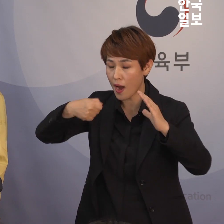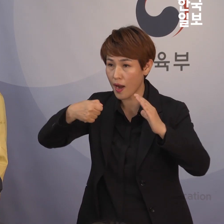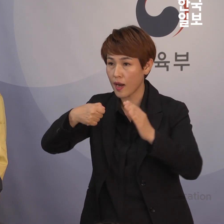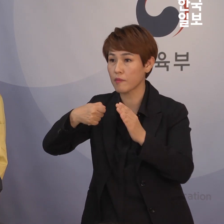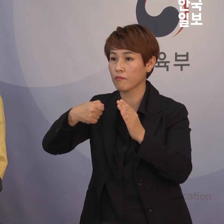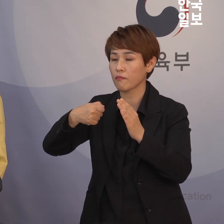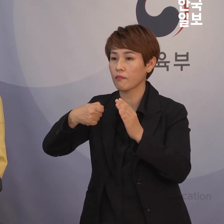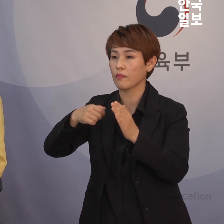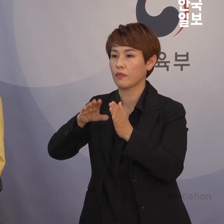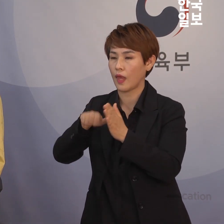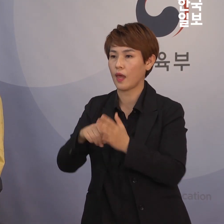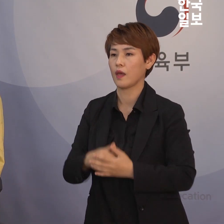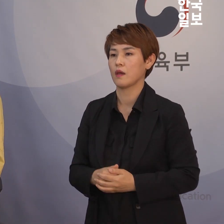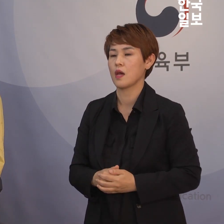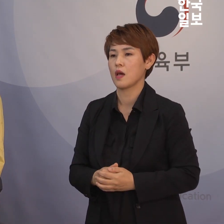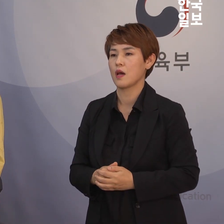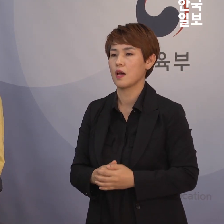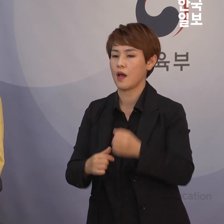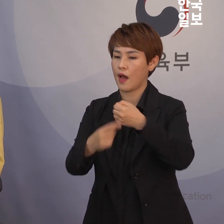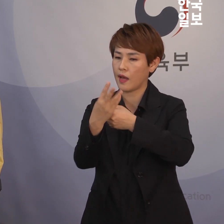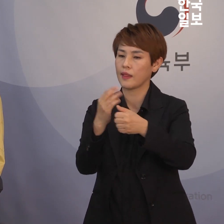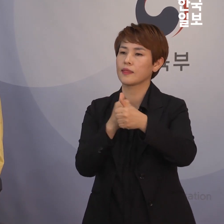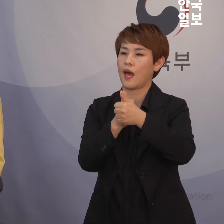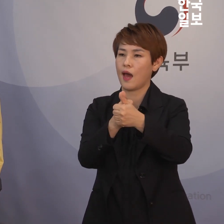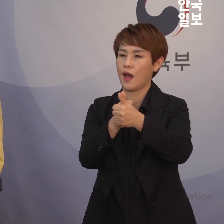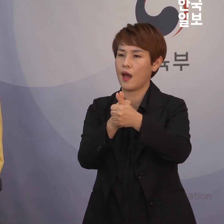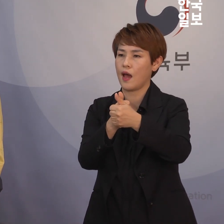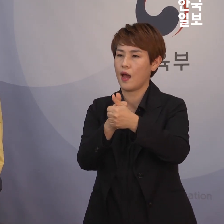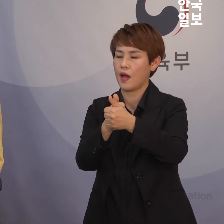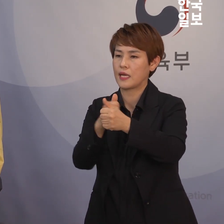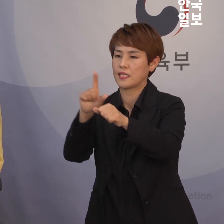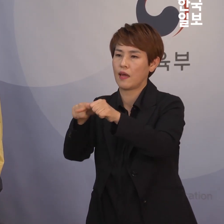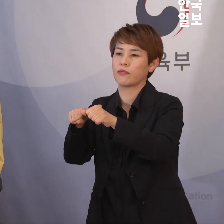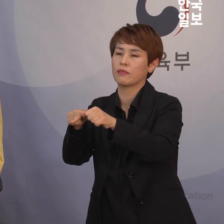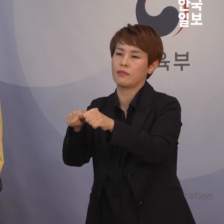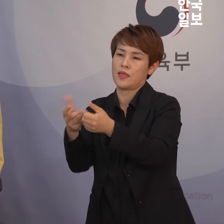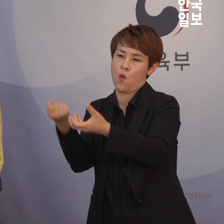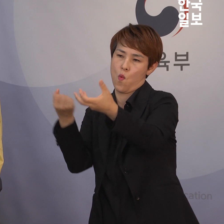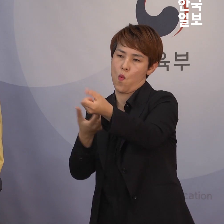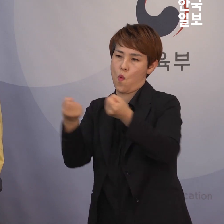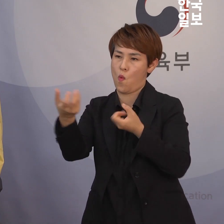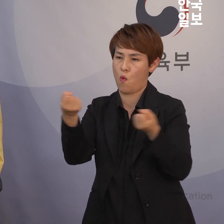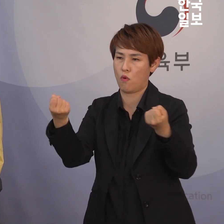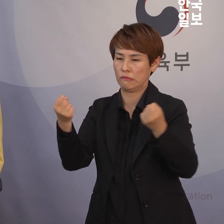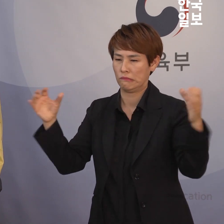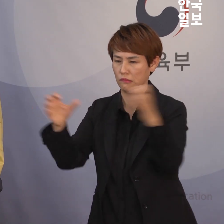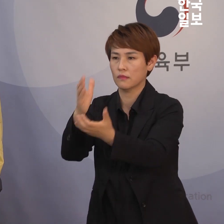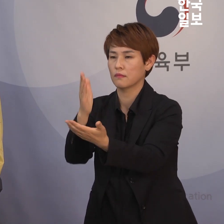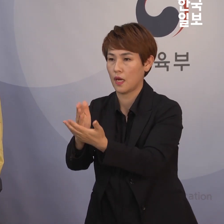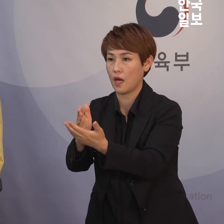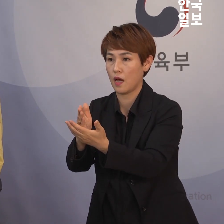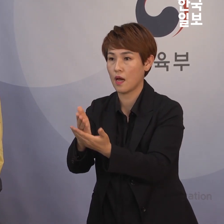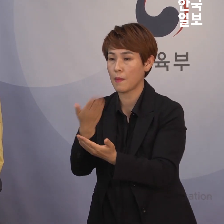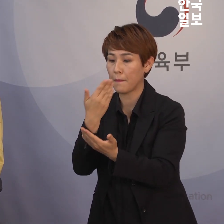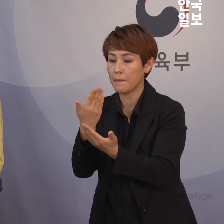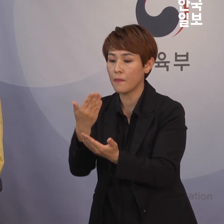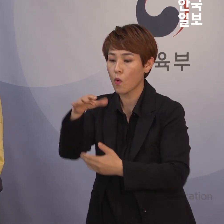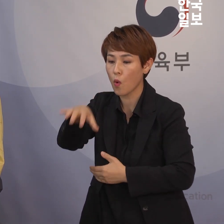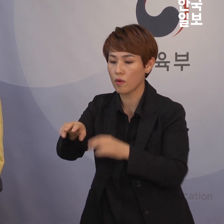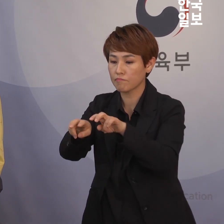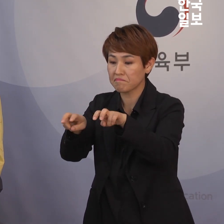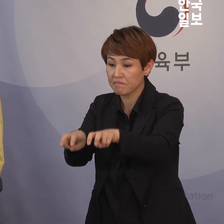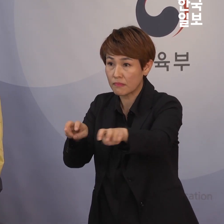경우는 학년별, 학급별 시차를 두어서 배식 시간을 분산시키고 식당 좌석 배치